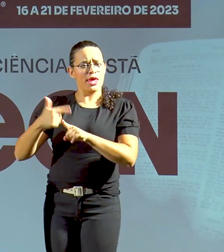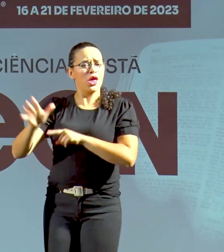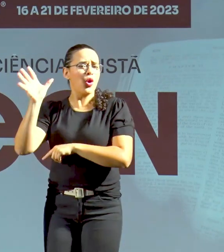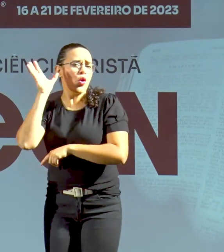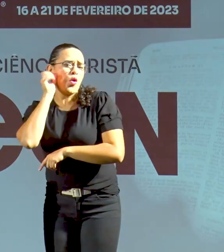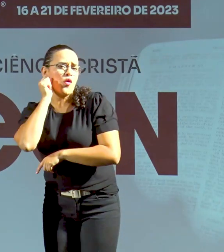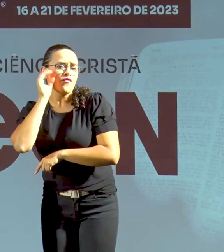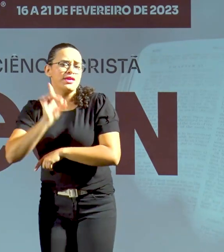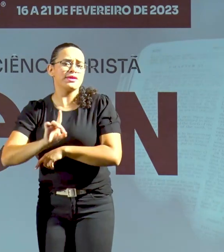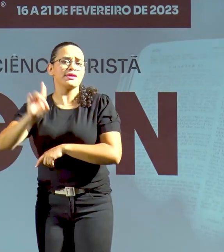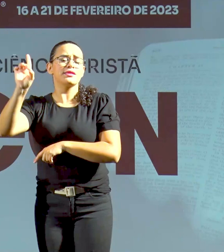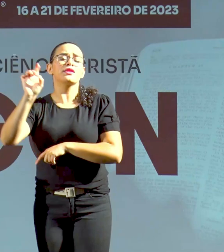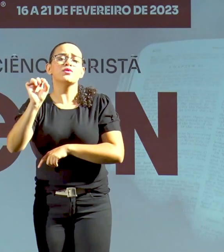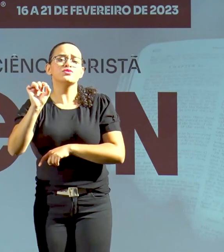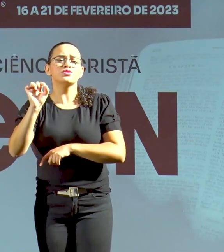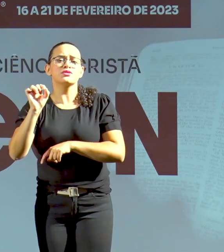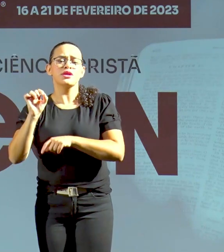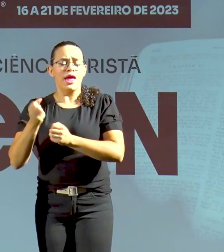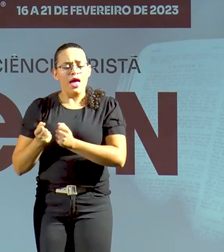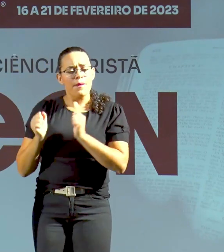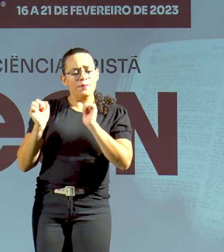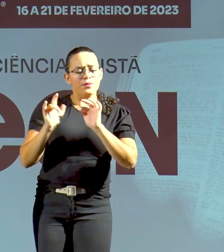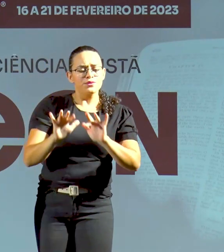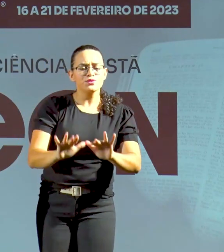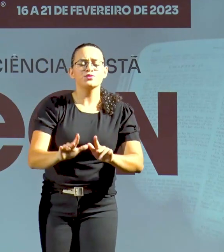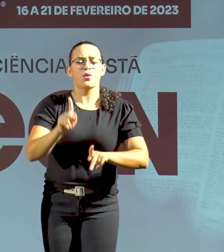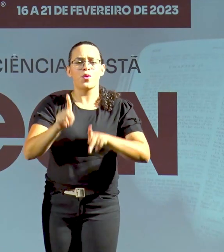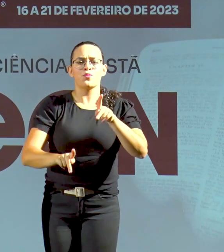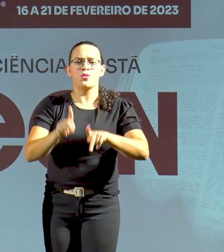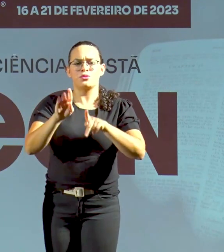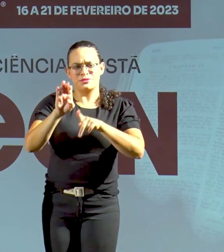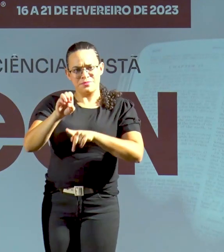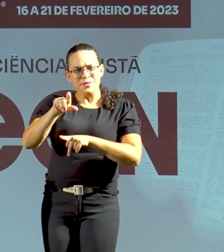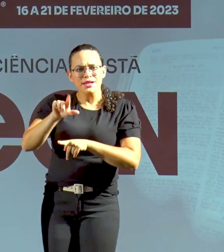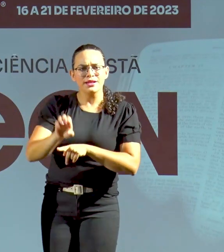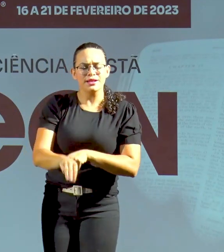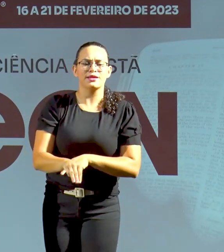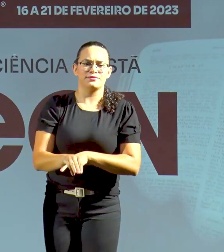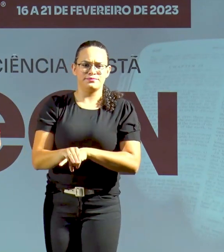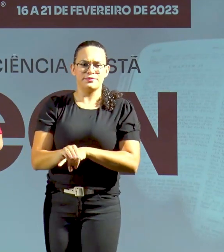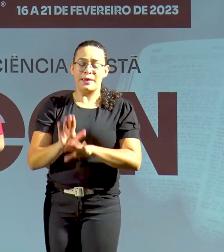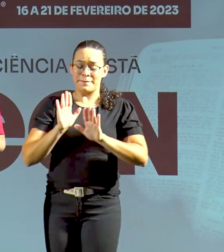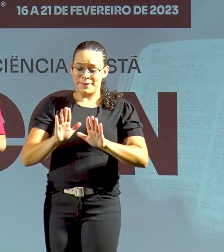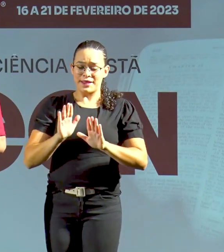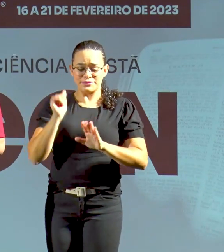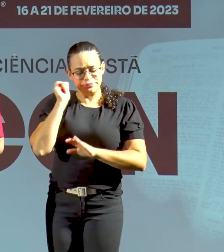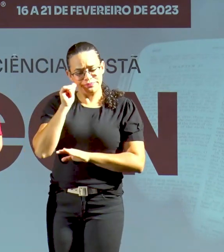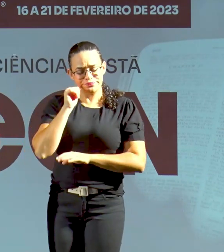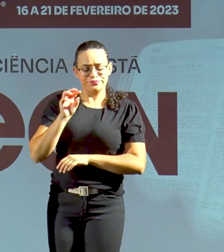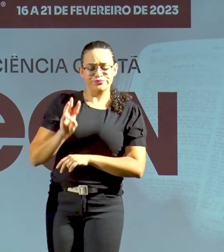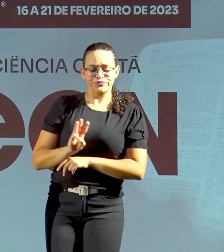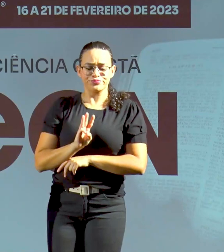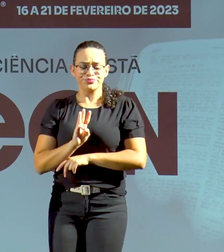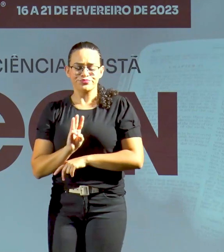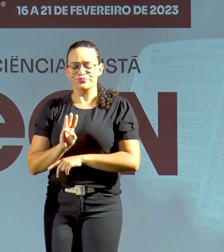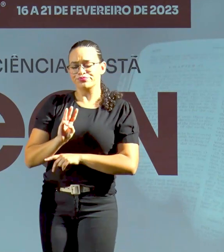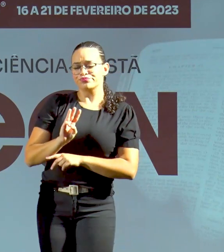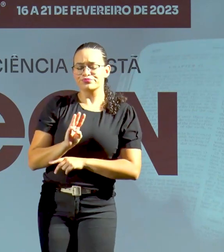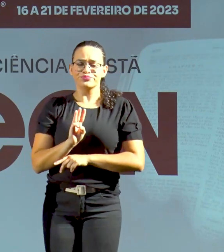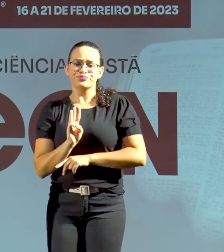ela decide voltar para Moabe mas o que que acontece no meio do caminho Noemi